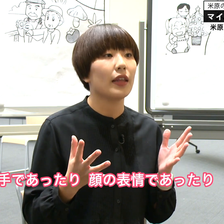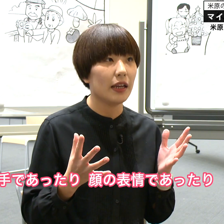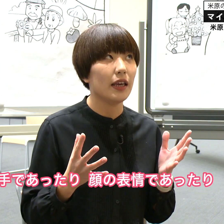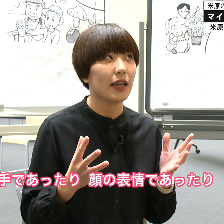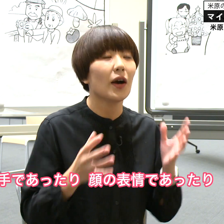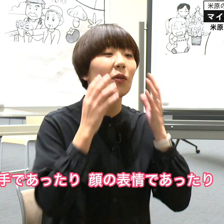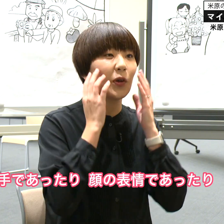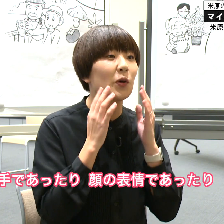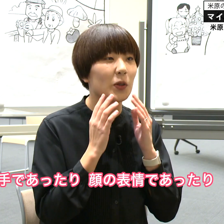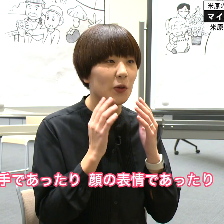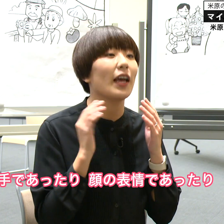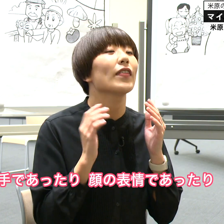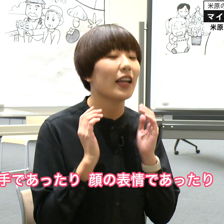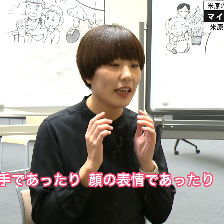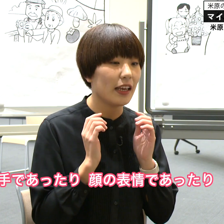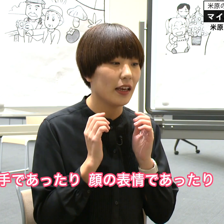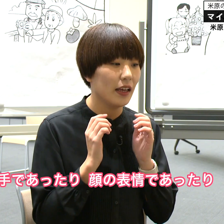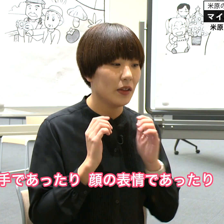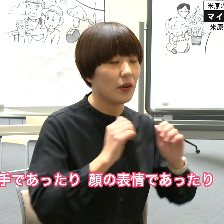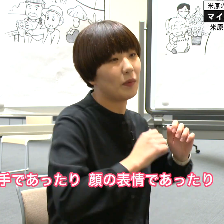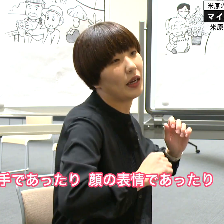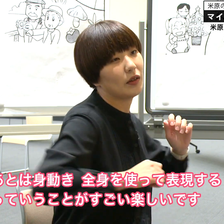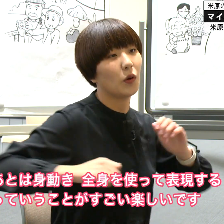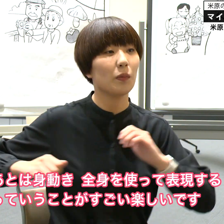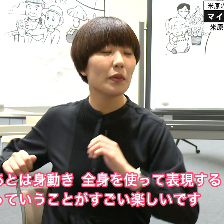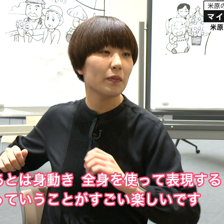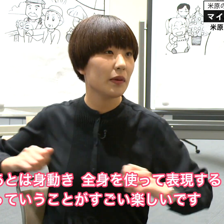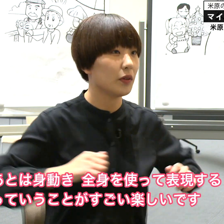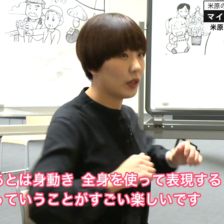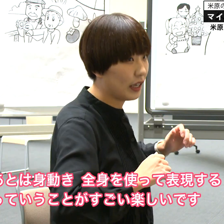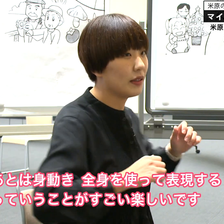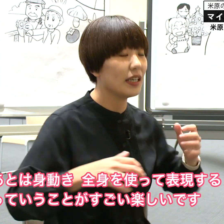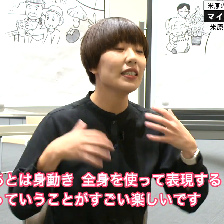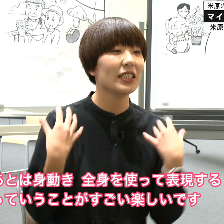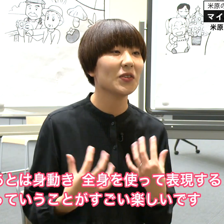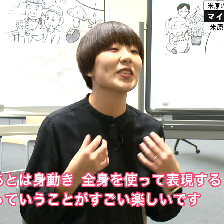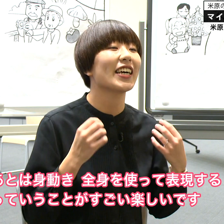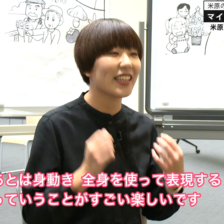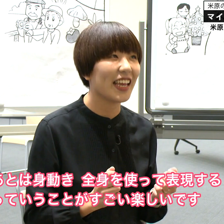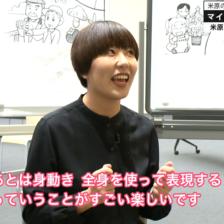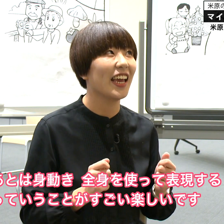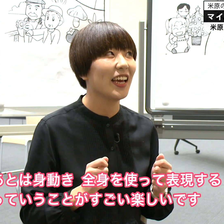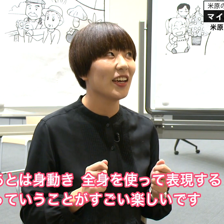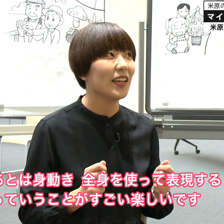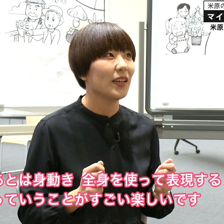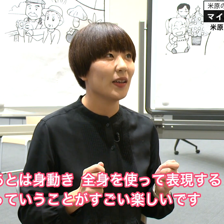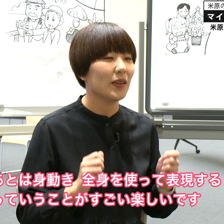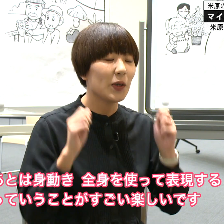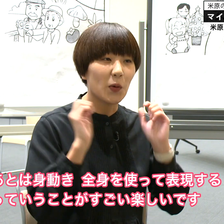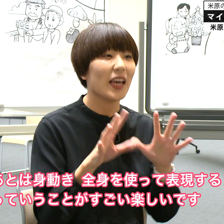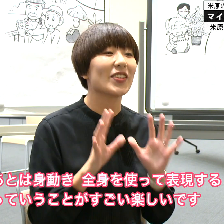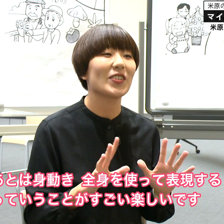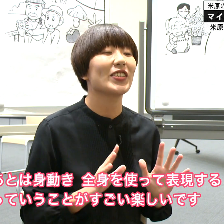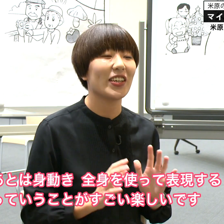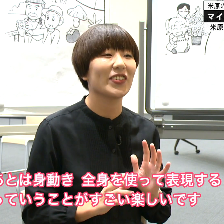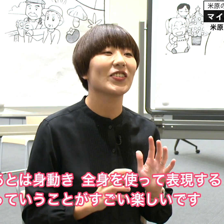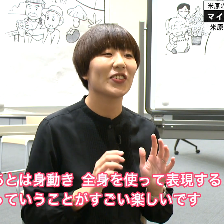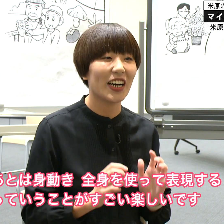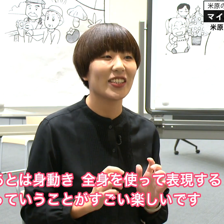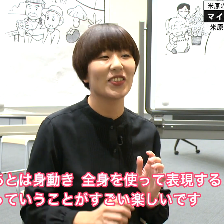り顔の表情であったり、あとはまあこう身動き全身を使って表現するっていうことがすごい